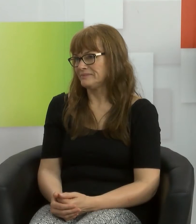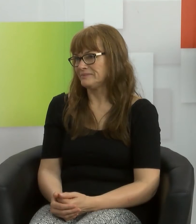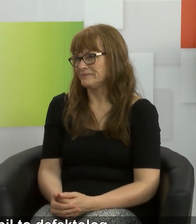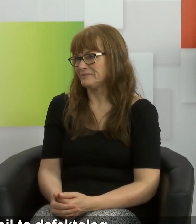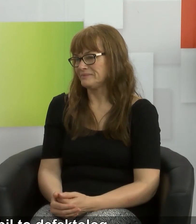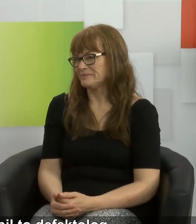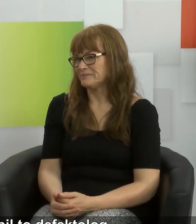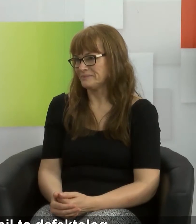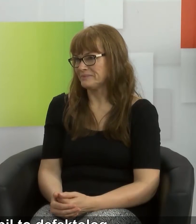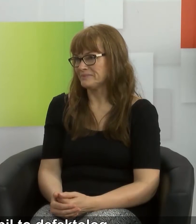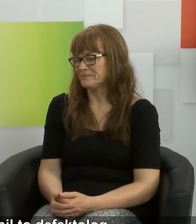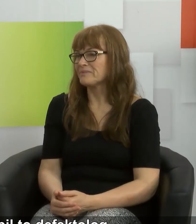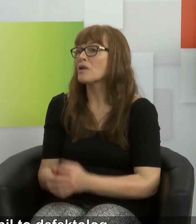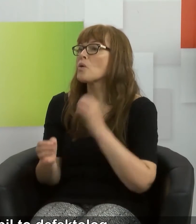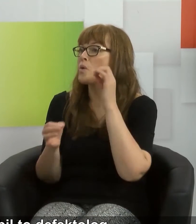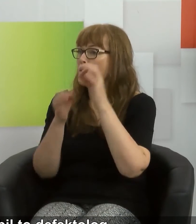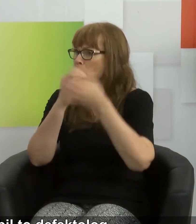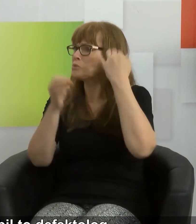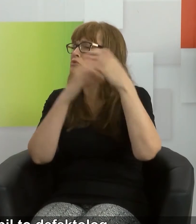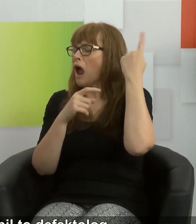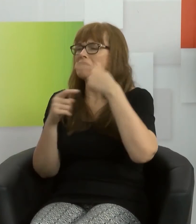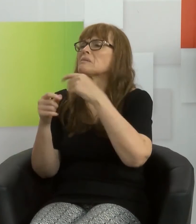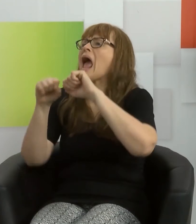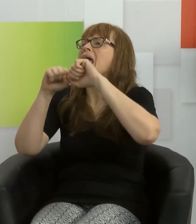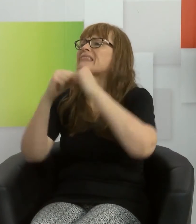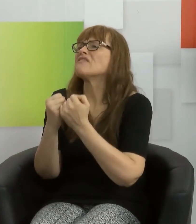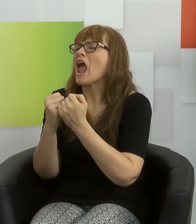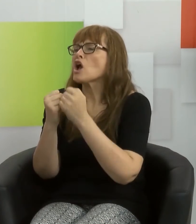Ja, to je to. Včasih je to bil defektolog.